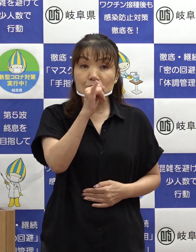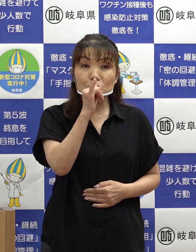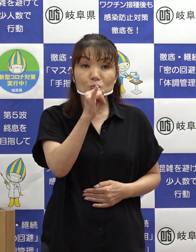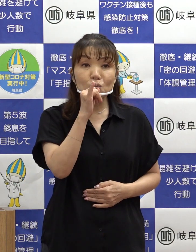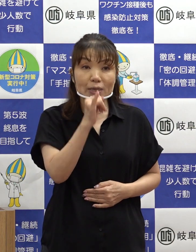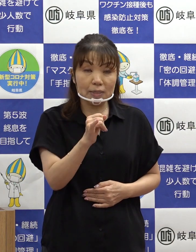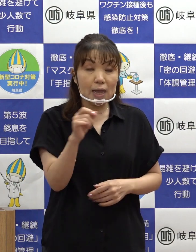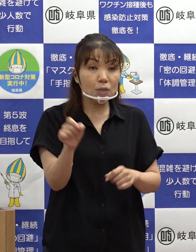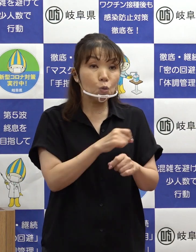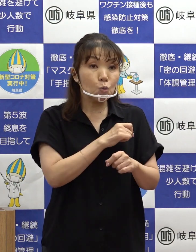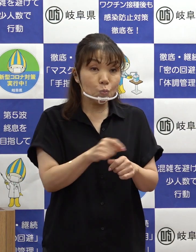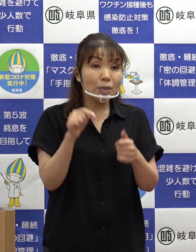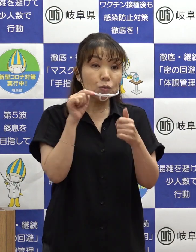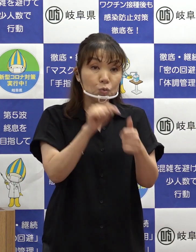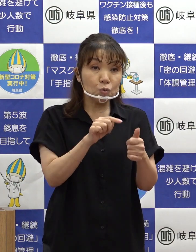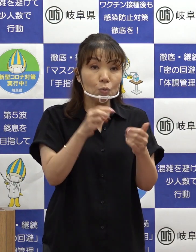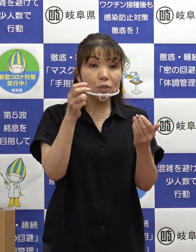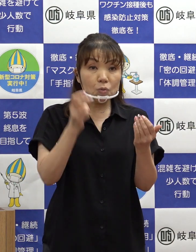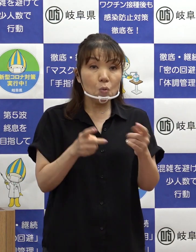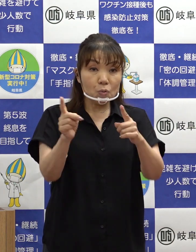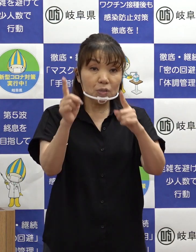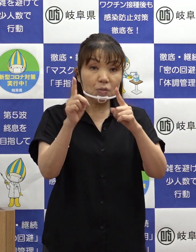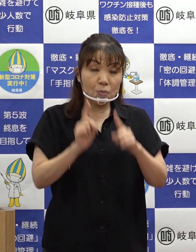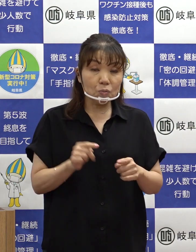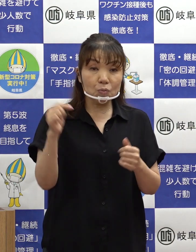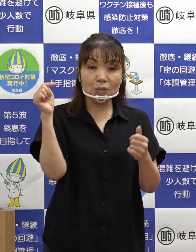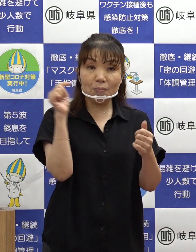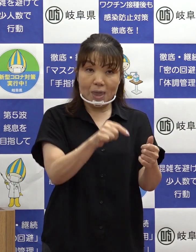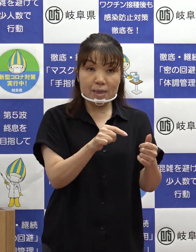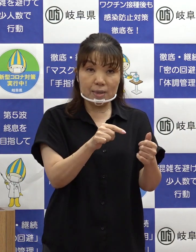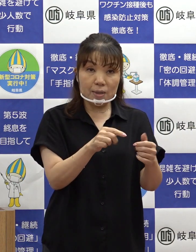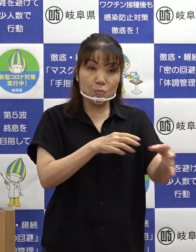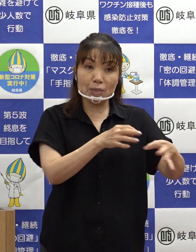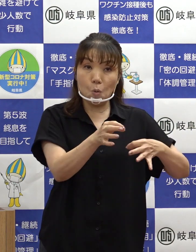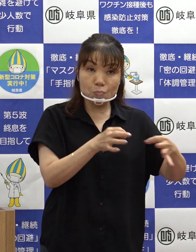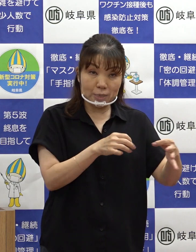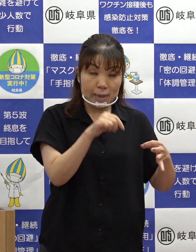別措置法に基づく命令ということで、